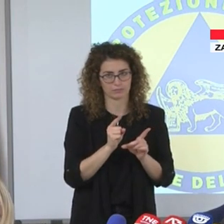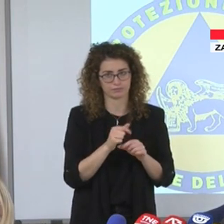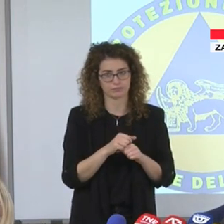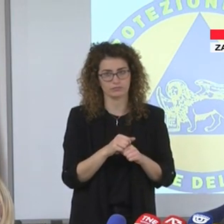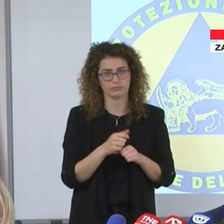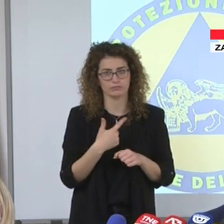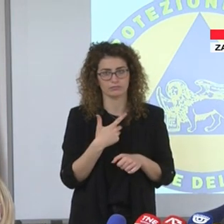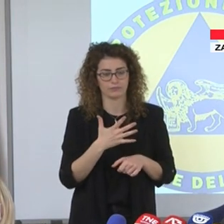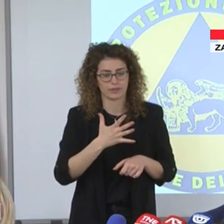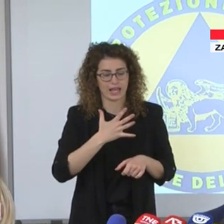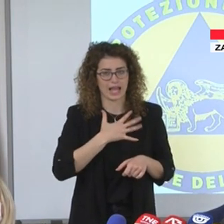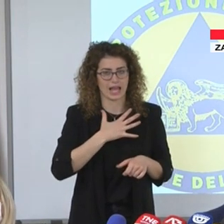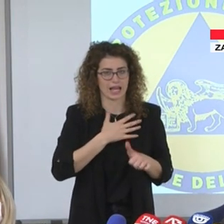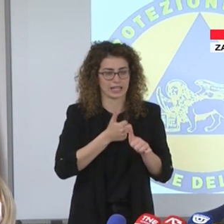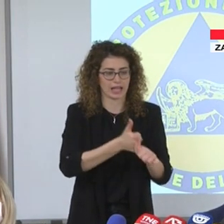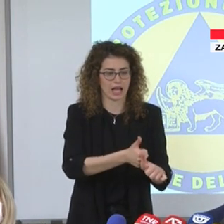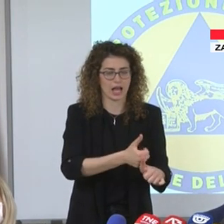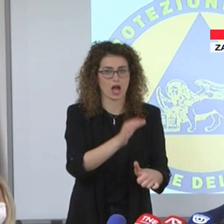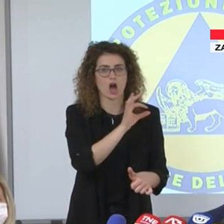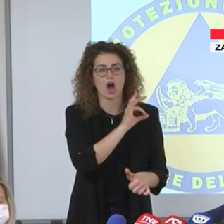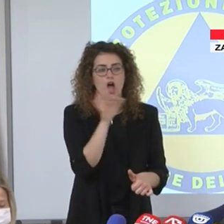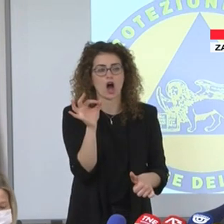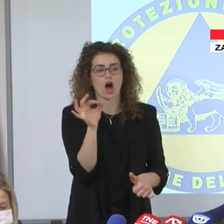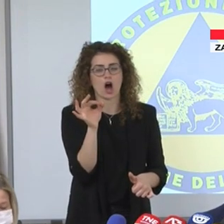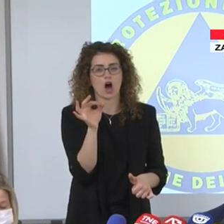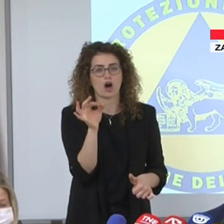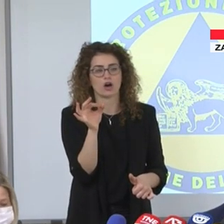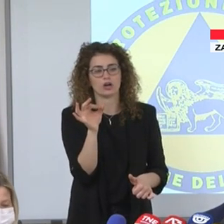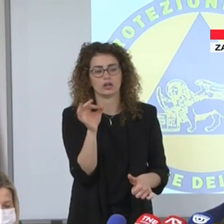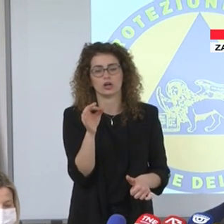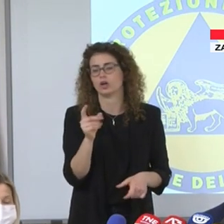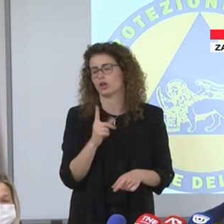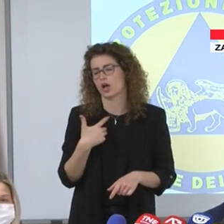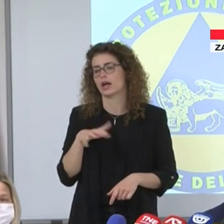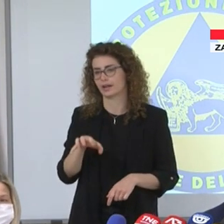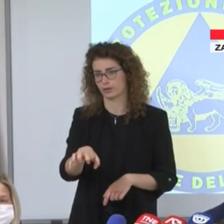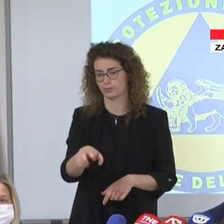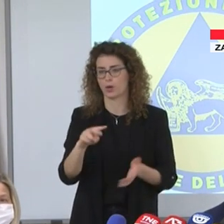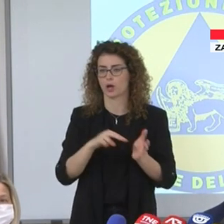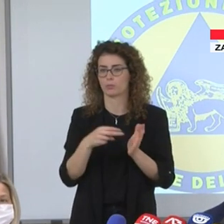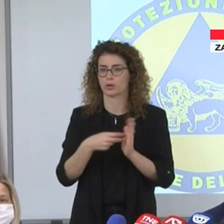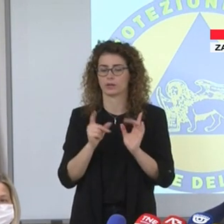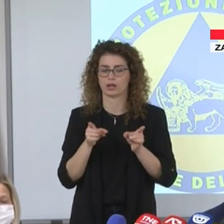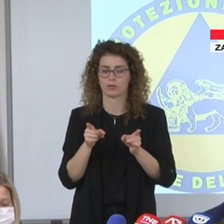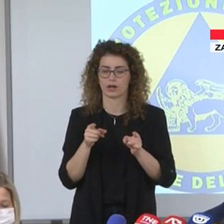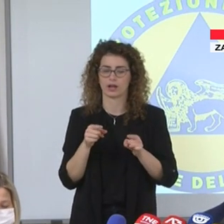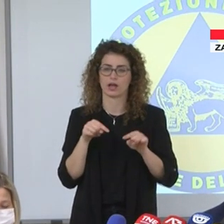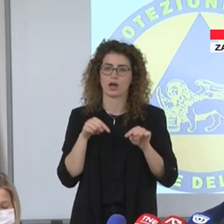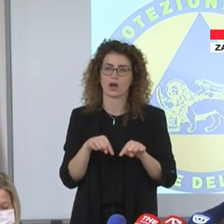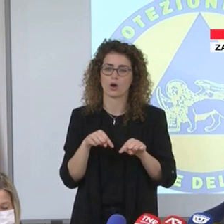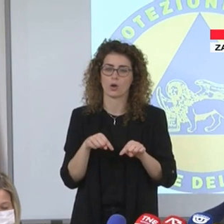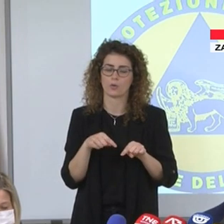continuare a proseguire per scaglioni d'età oppure se è previsto che fino. No, ma poi recupereremo. Il problema è che adesso abbiamo tentato di mettere in